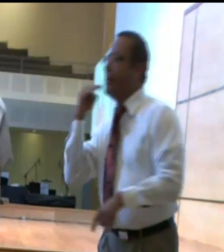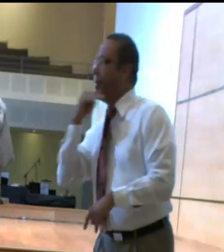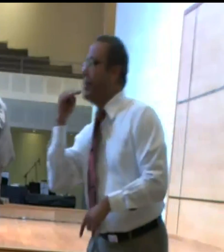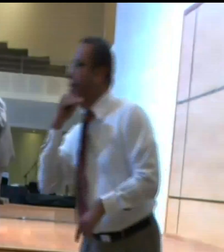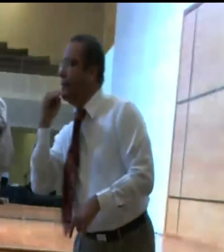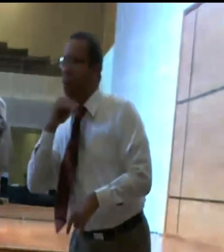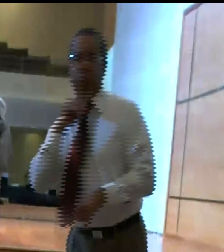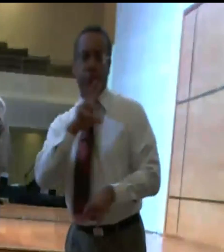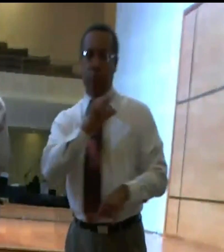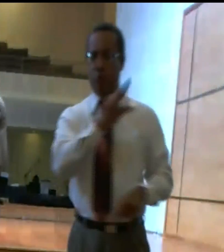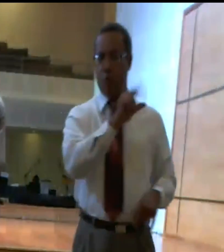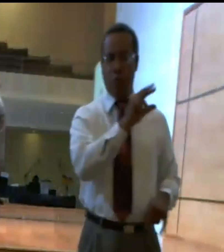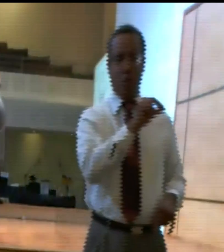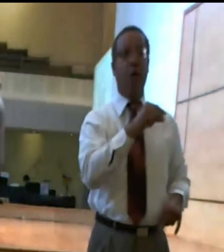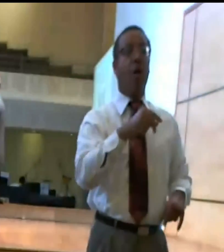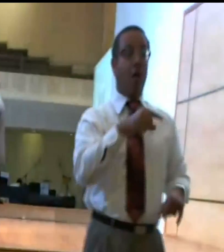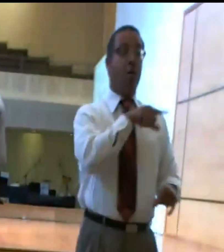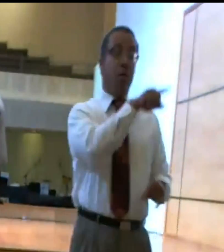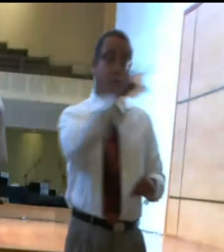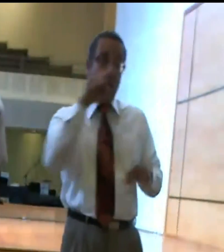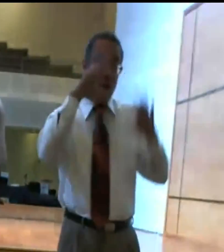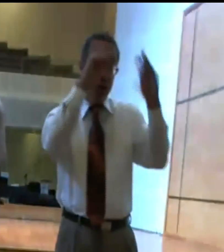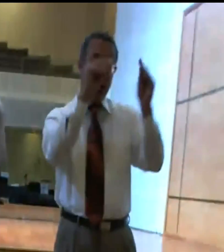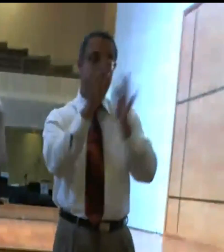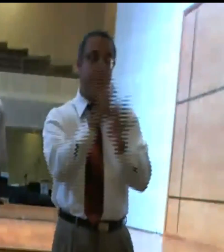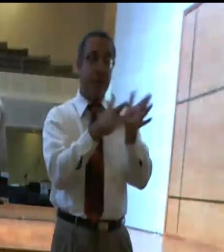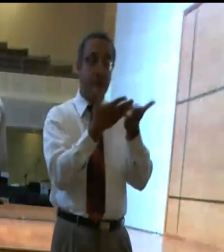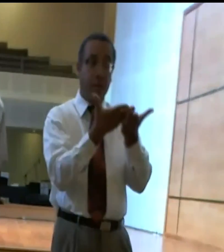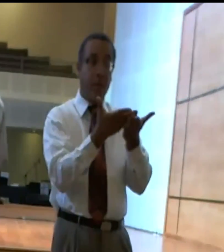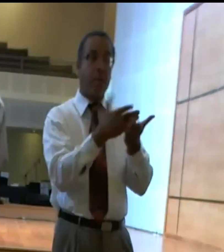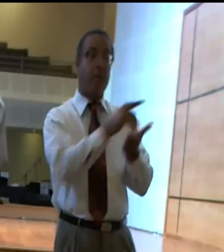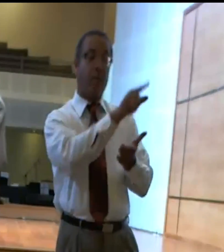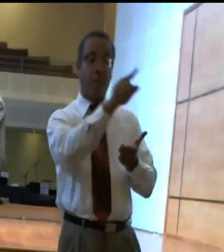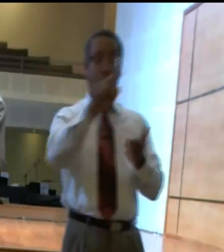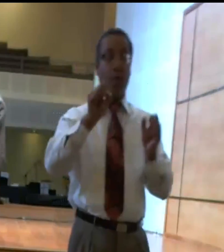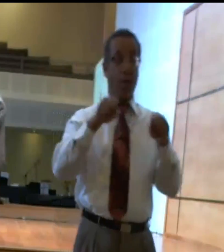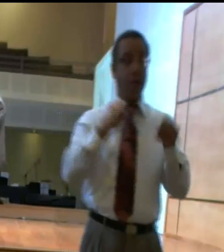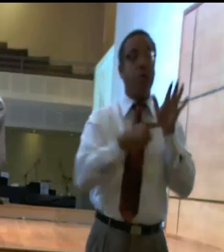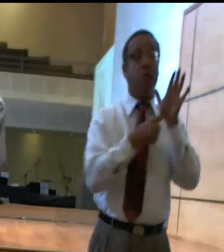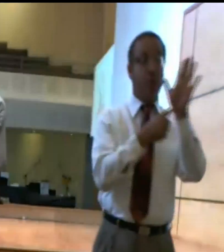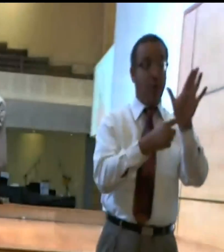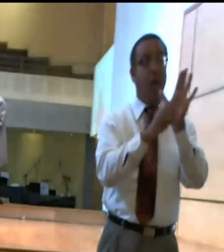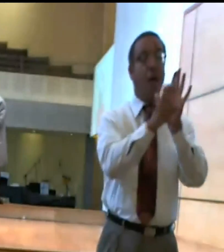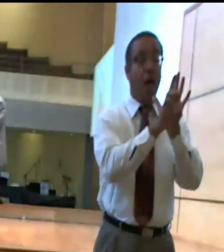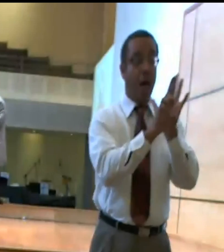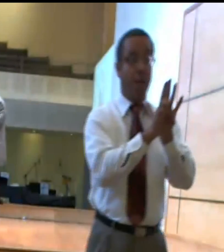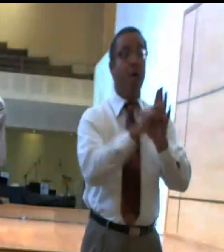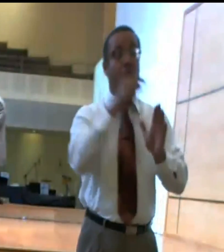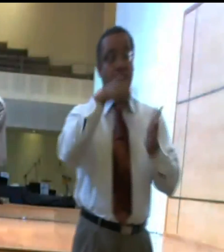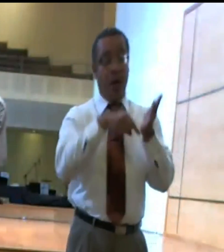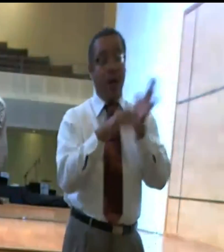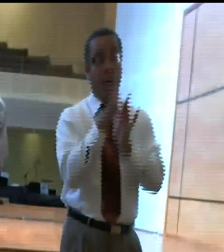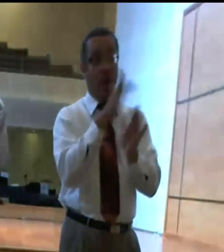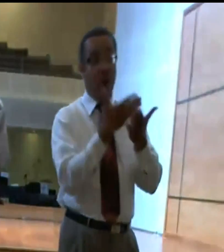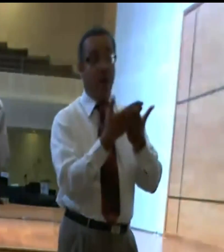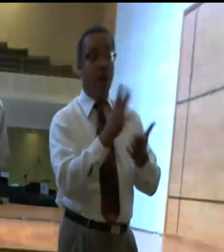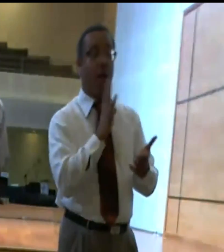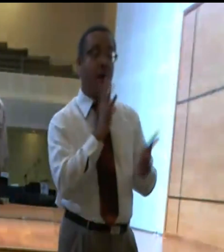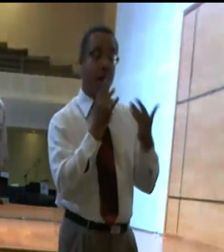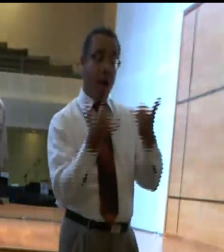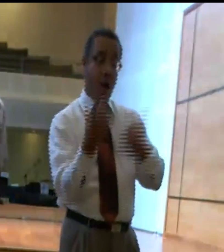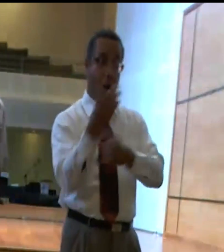Y esa es precisamente una de las lecciones que nos enseña Salomón en el pasaje de Eclesiastés que vamos a estudiar en la mañana de